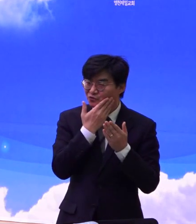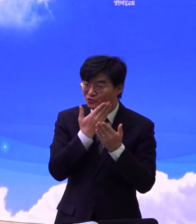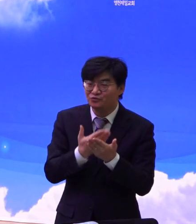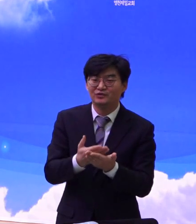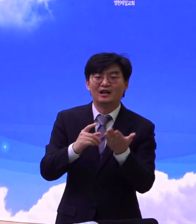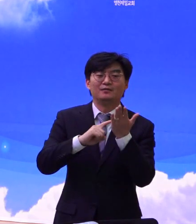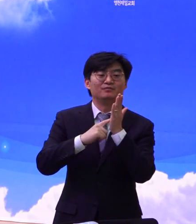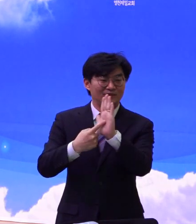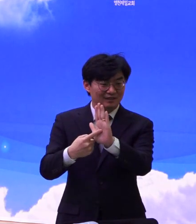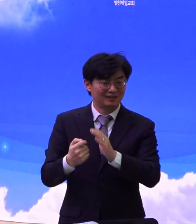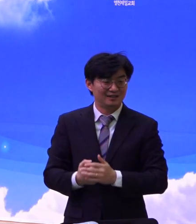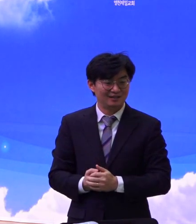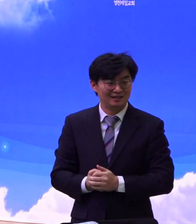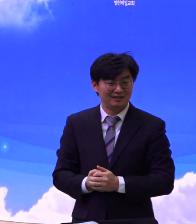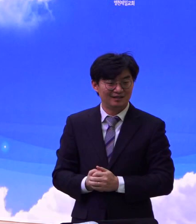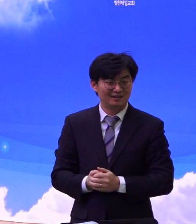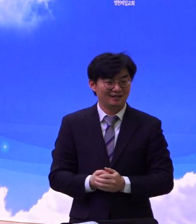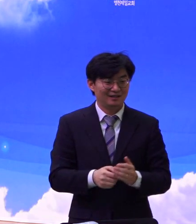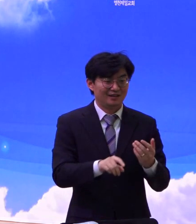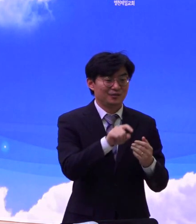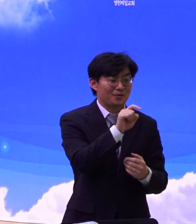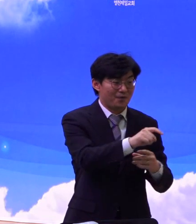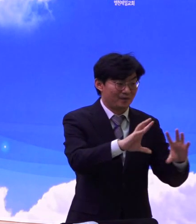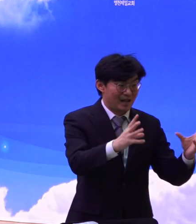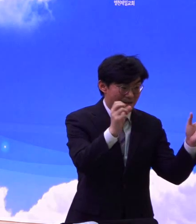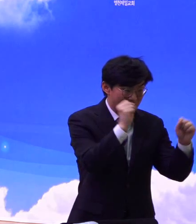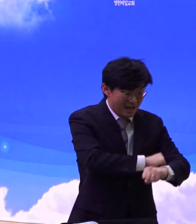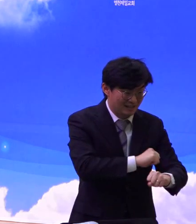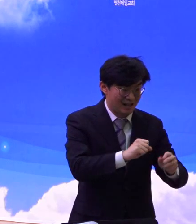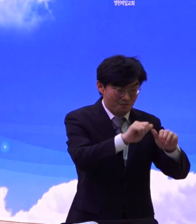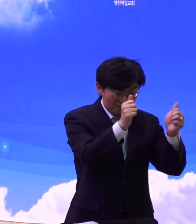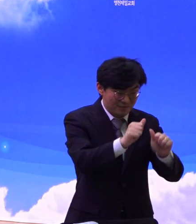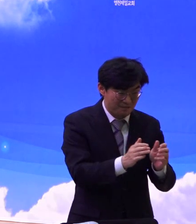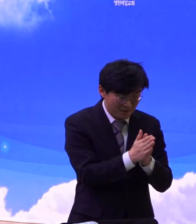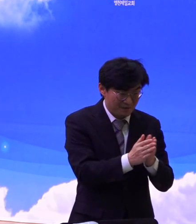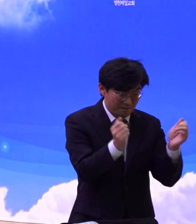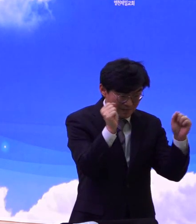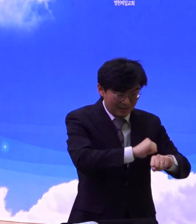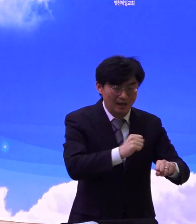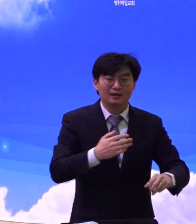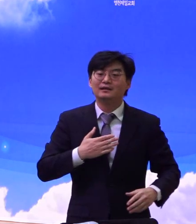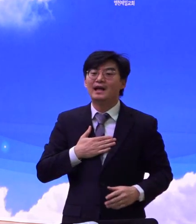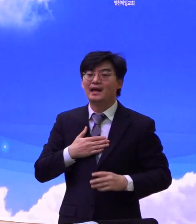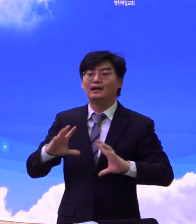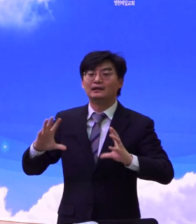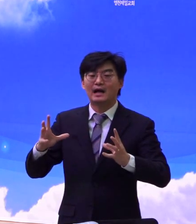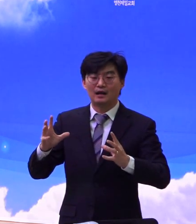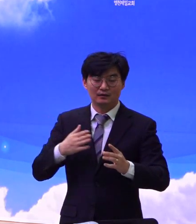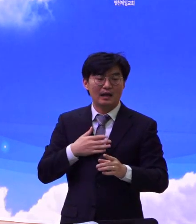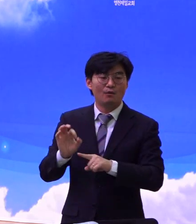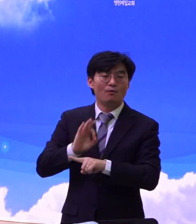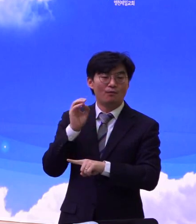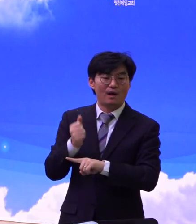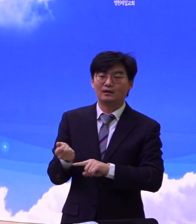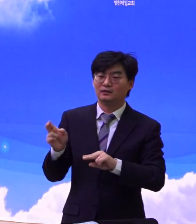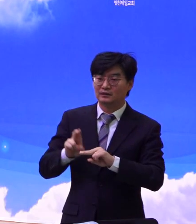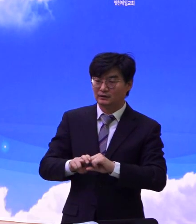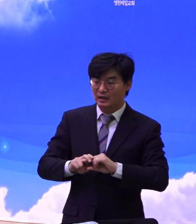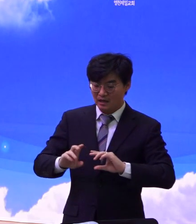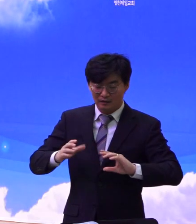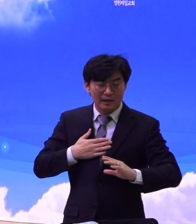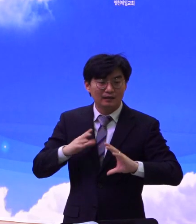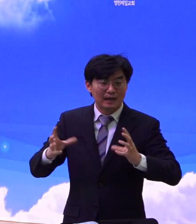쓰임 받았습니다. 여러분, 사람들이 가지고 있는 생각이라는 것이 굉장히